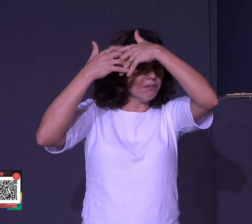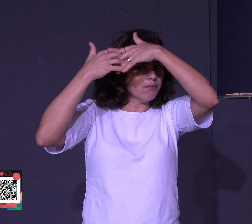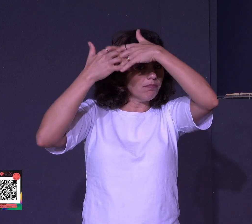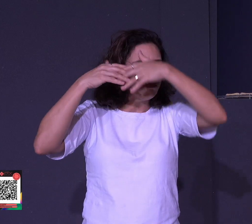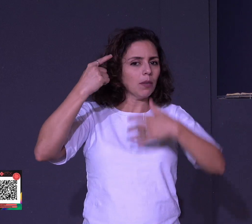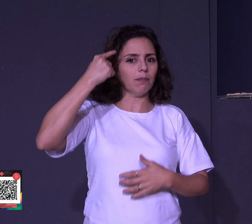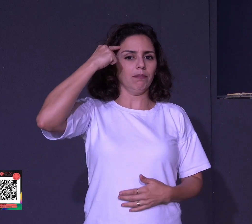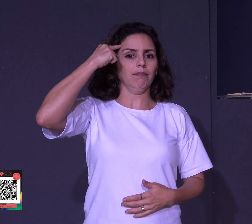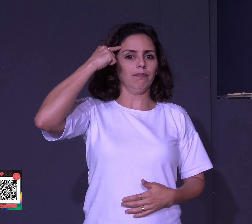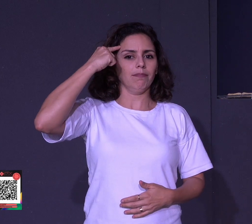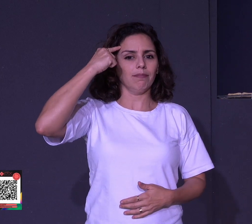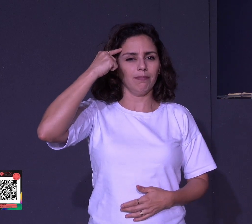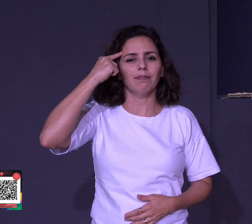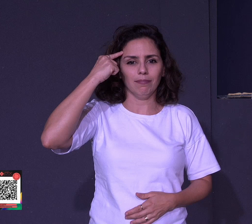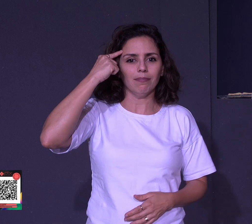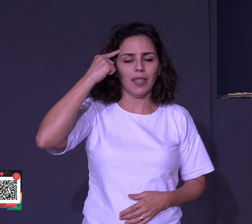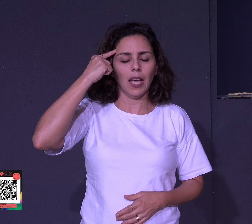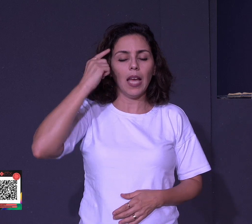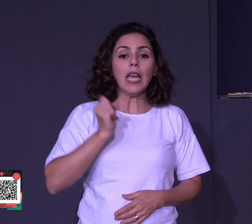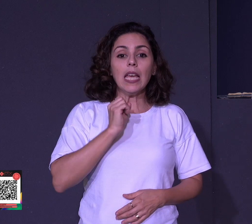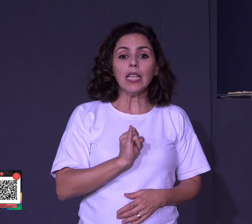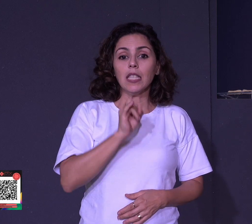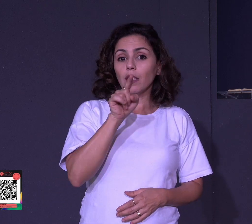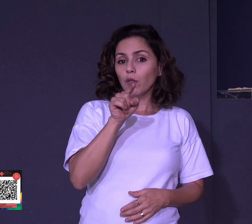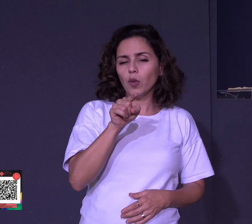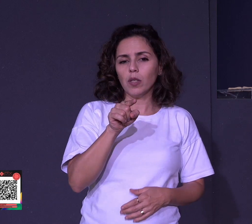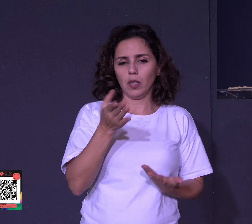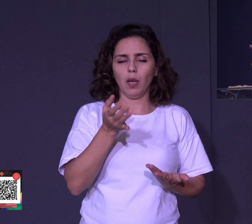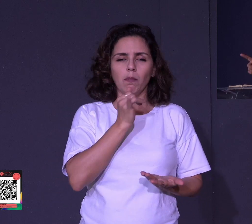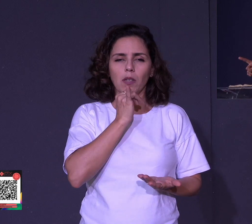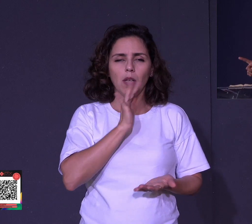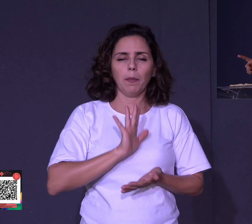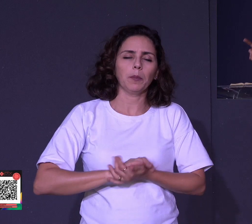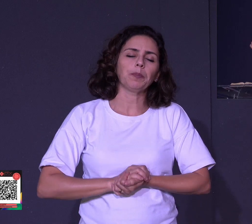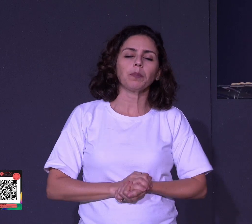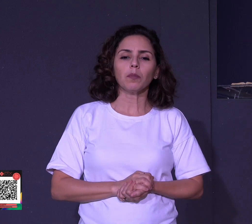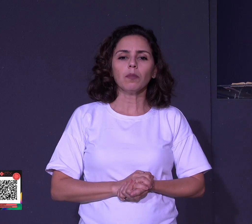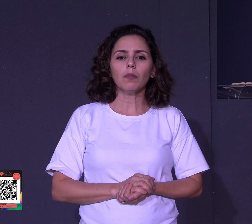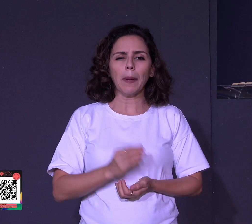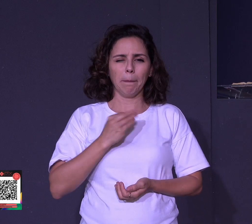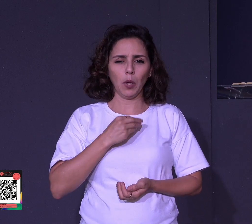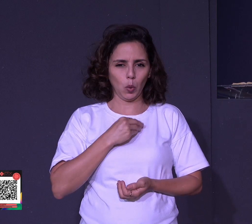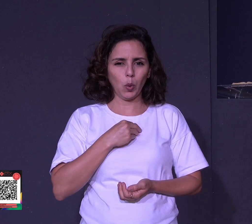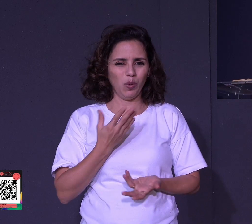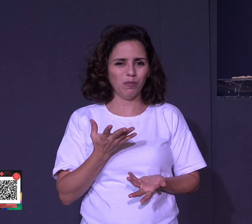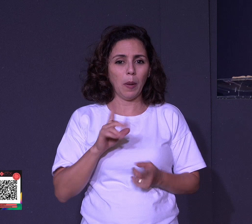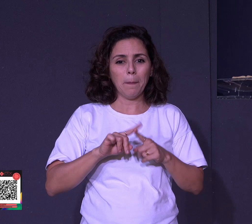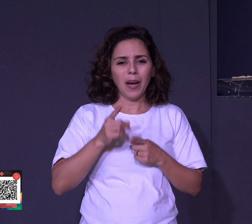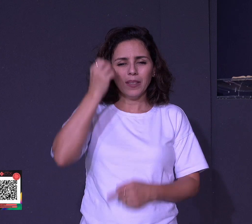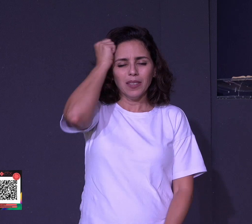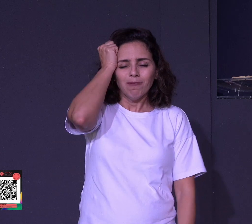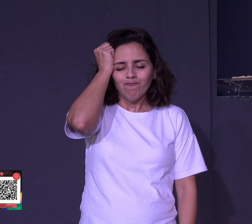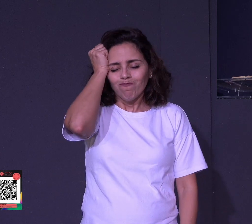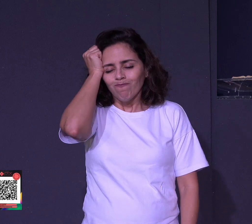A Bíblia diz assim: confessai os vossos pecados uns aos outros.